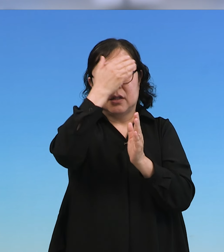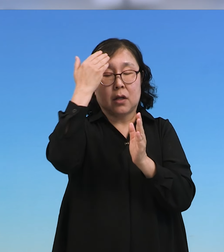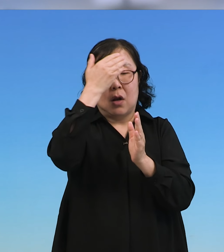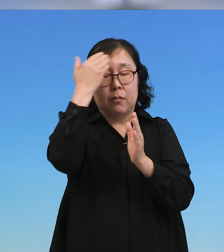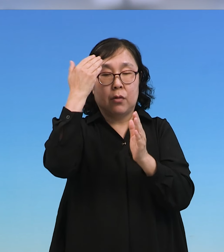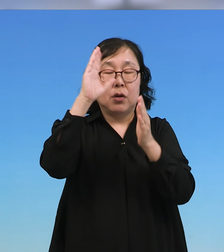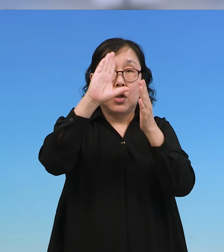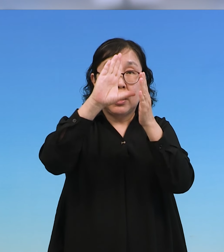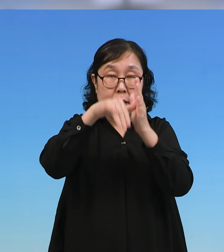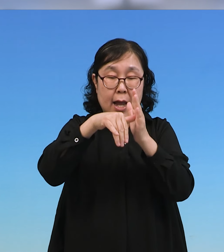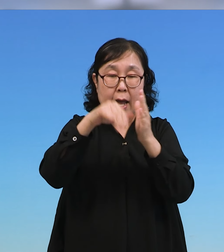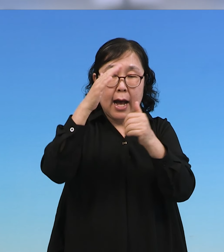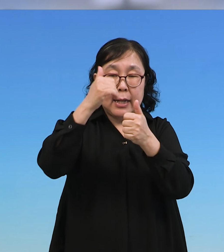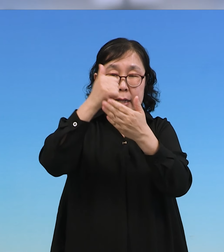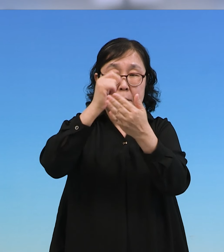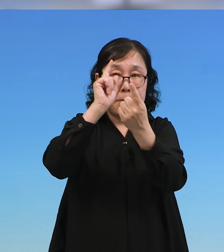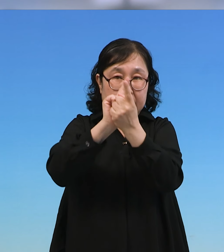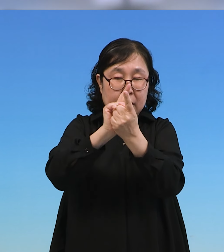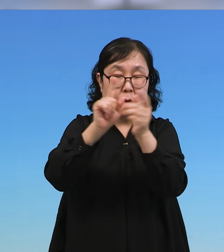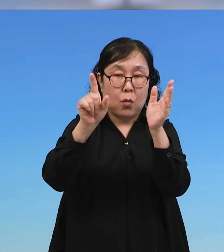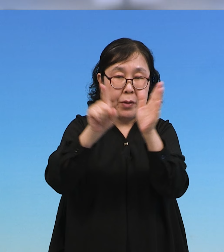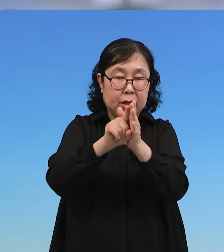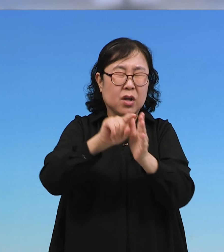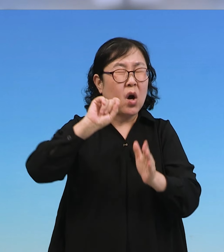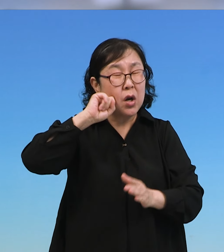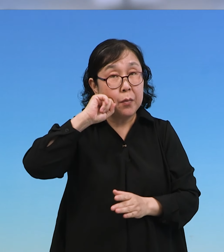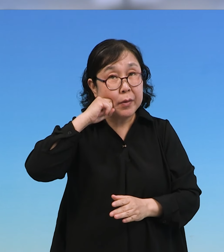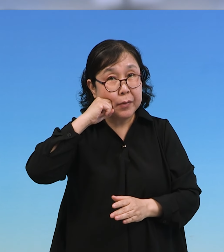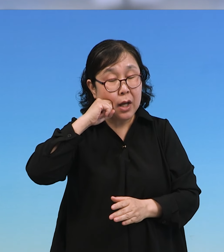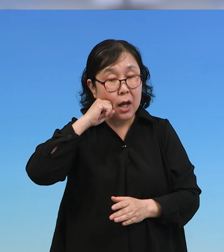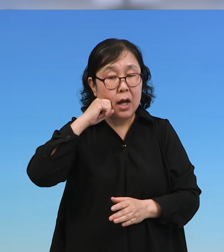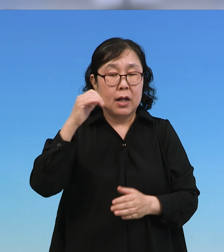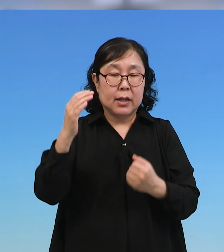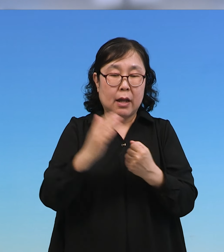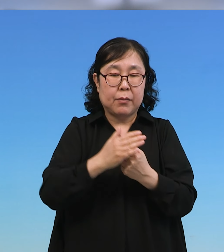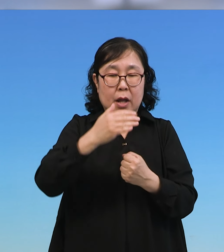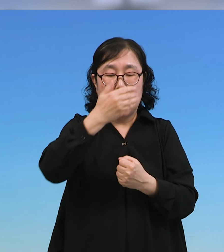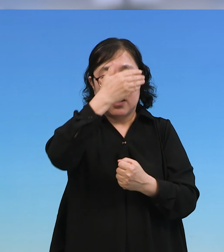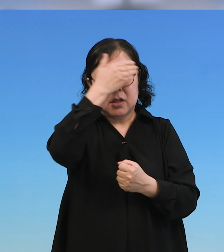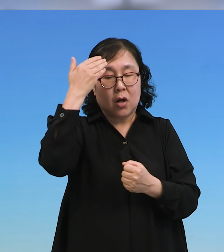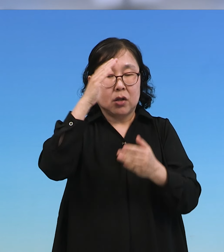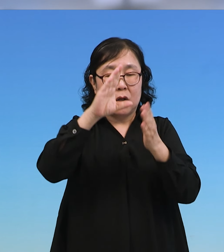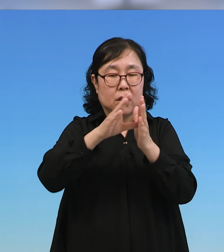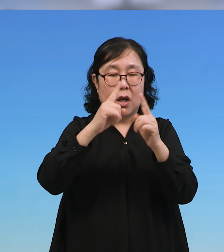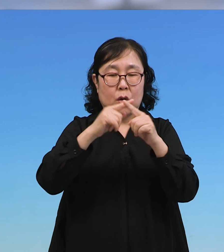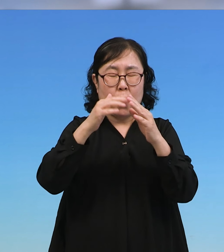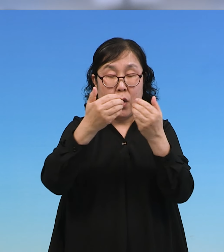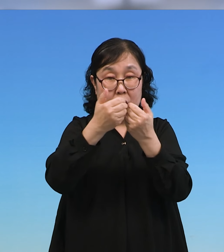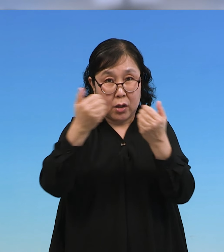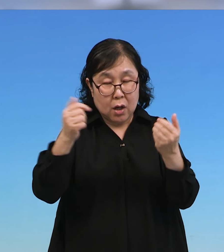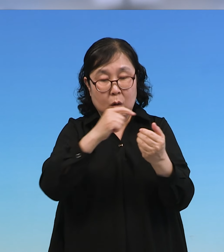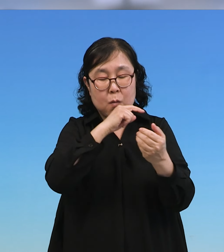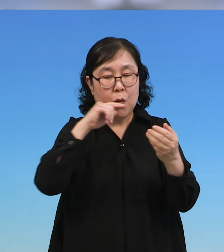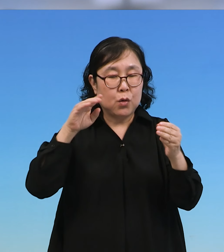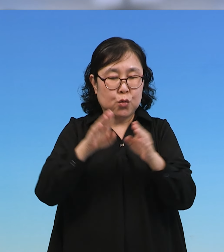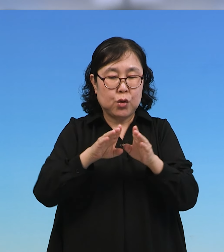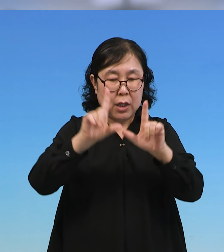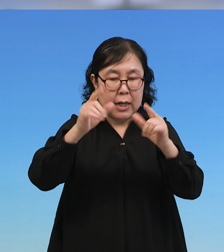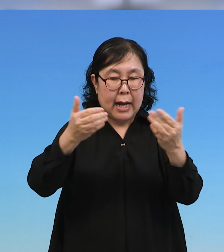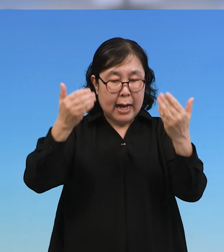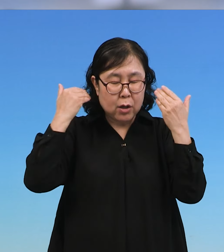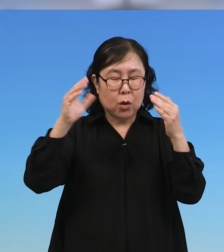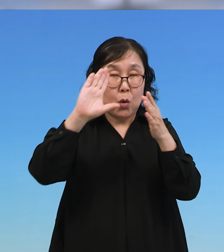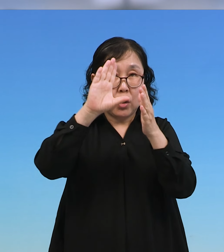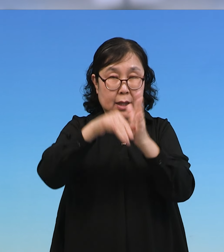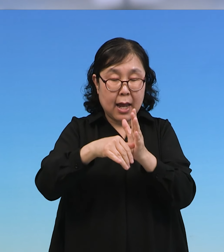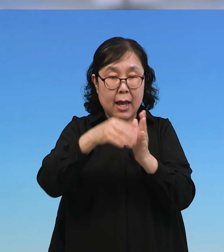하나님 만나고 믿고 쉽지 않아요. 그래서 뭐 그냥 청년 때 어떻게 하다가 교회를 떠나고 뭐 주일학교 때 어떻게 하다가 교회를 떠나고